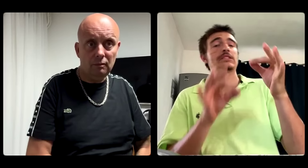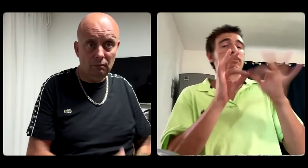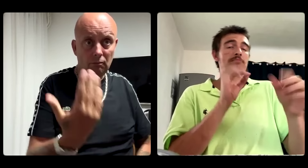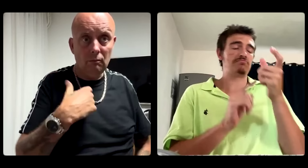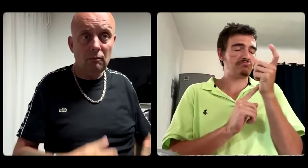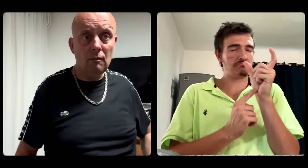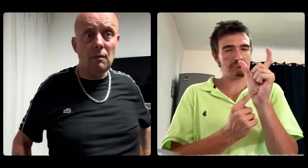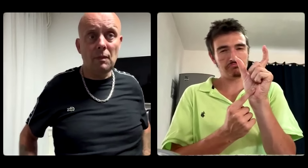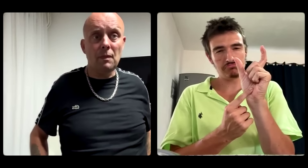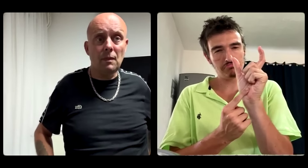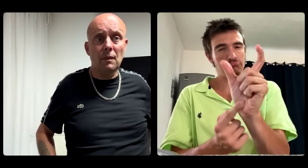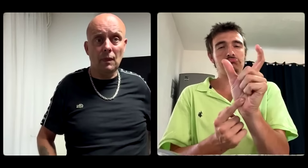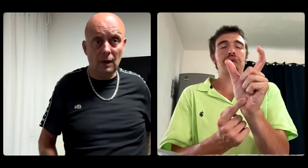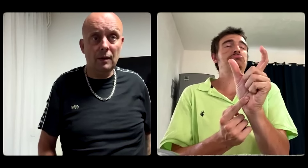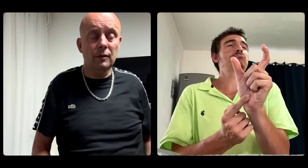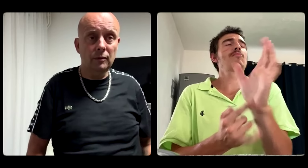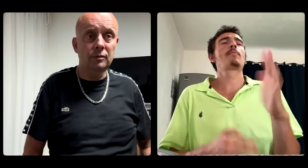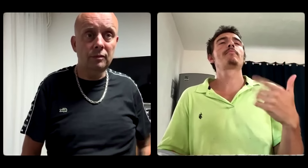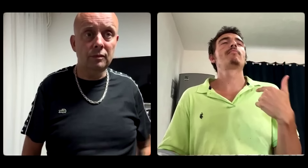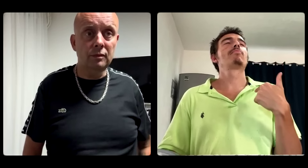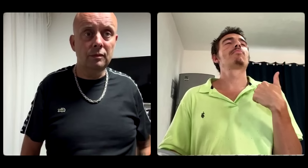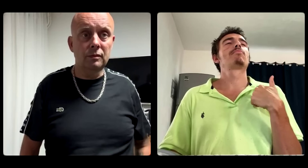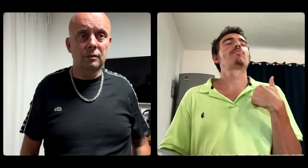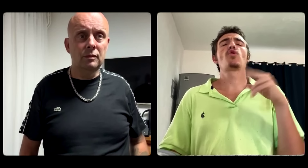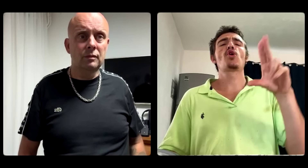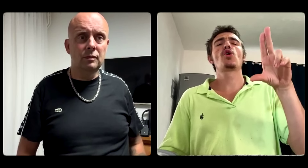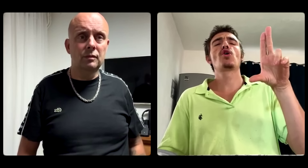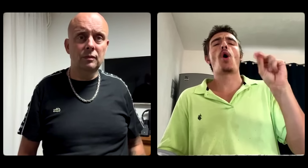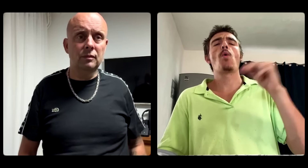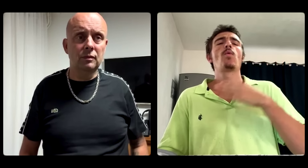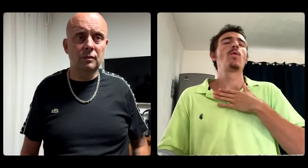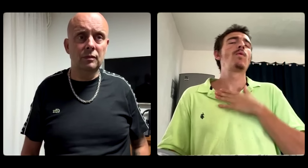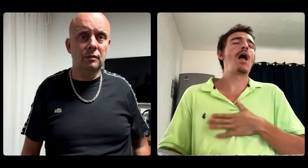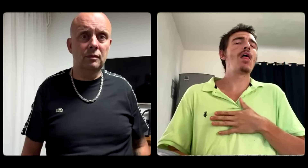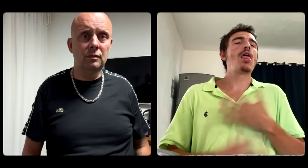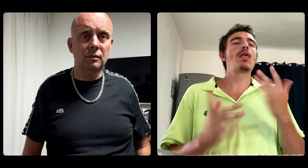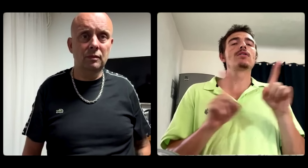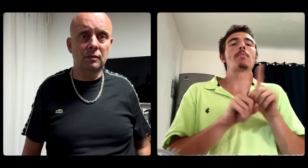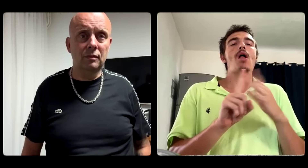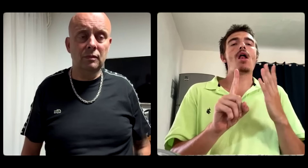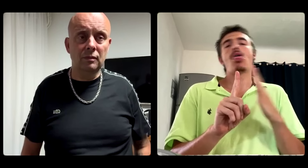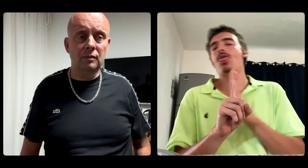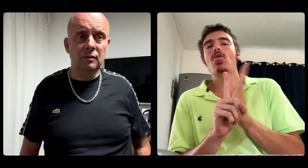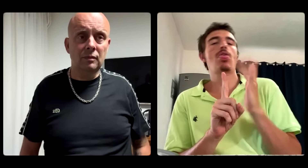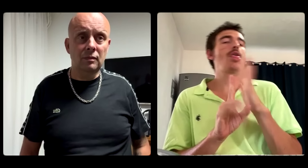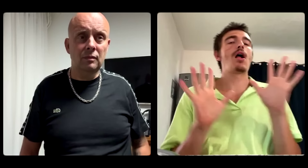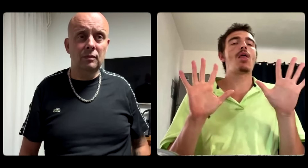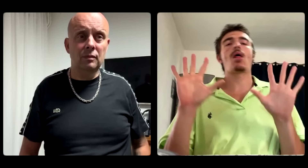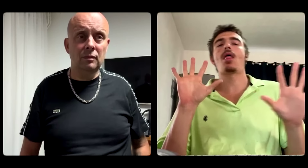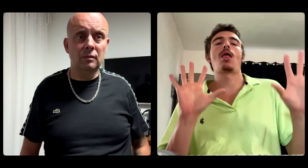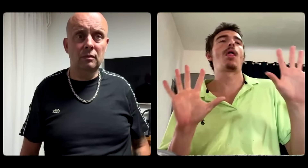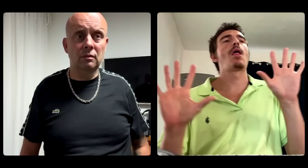Is dat niet één keer in de 3 maanden? Moet ik deze voor je reet insteken? Ga maar niet param.